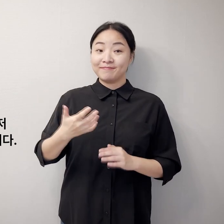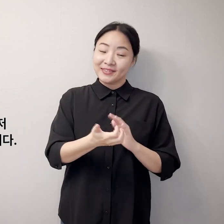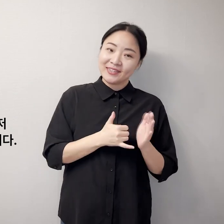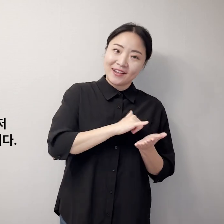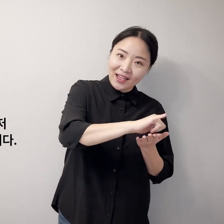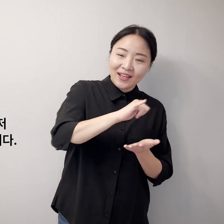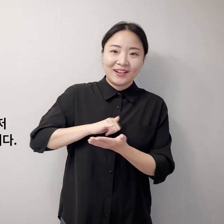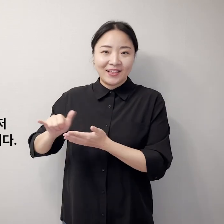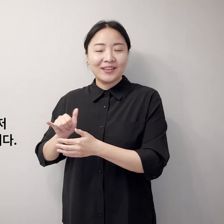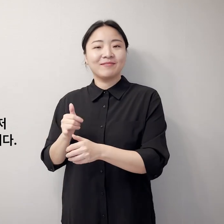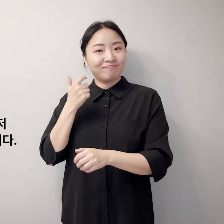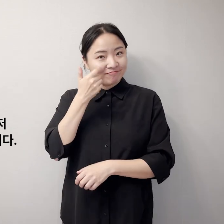연락 바랍니다